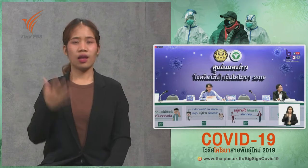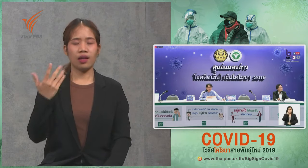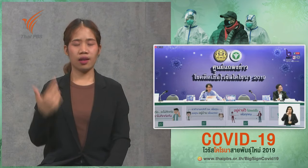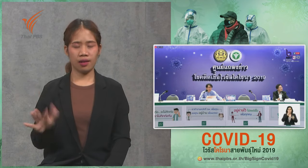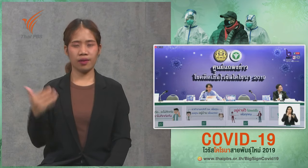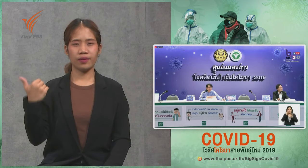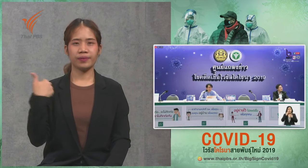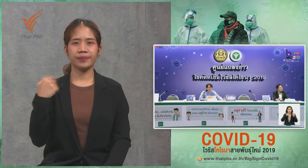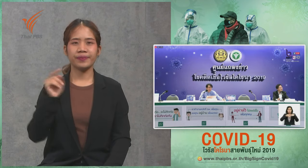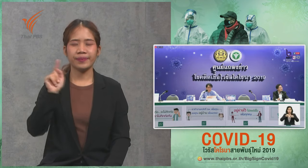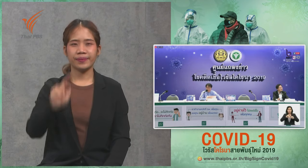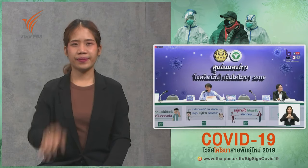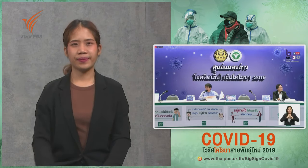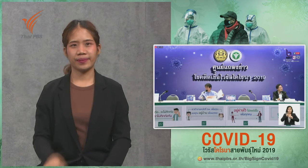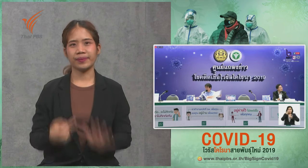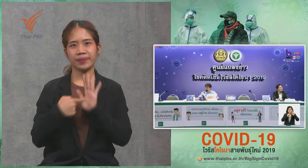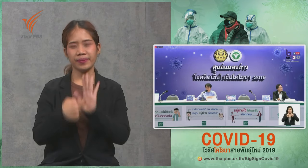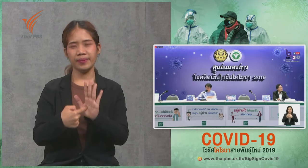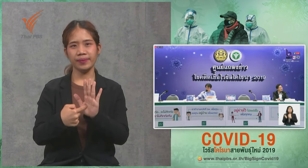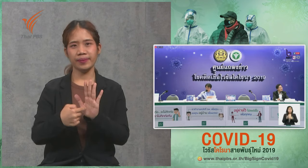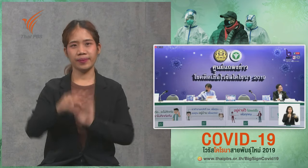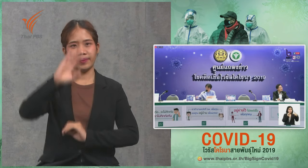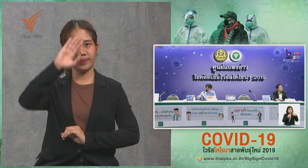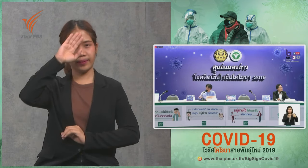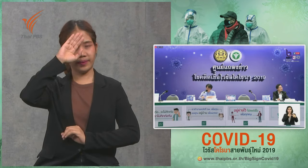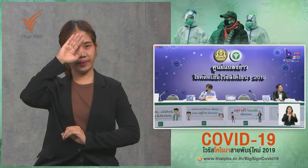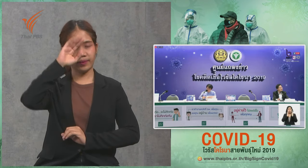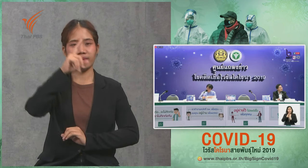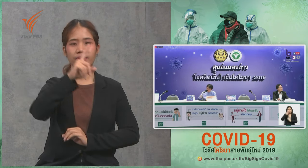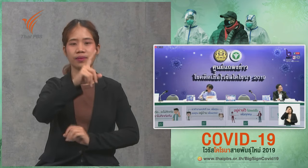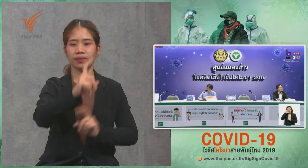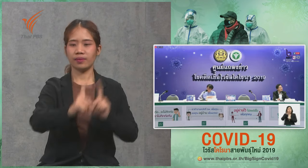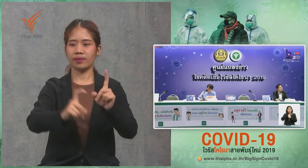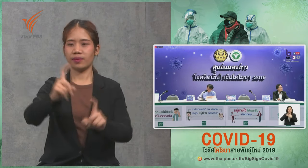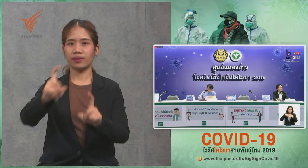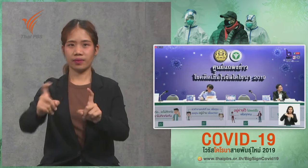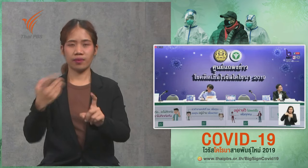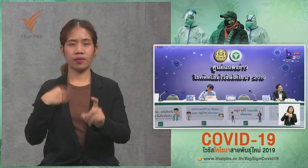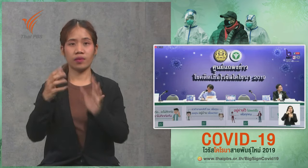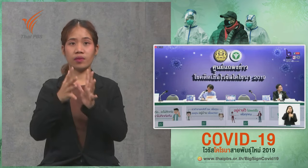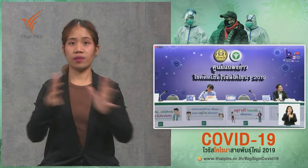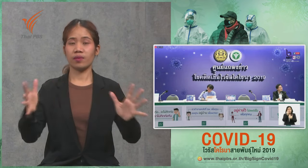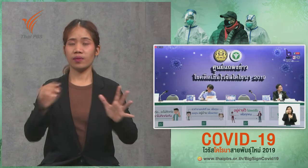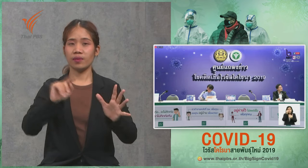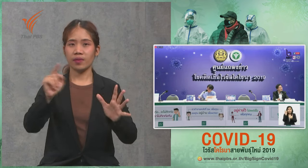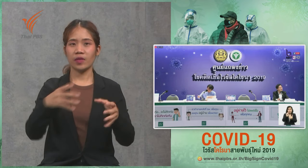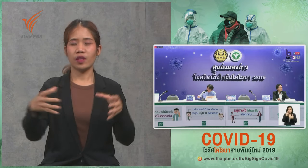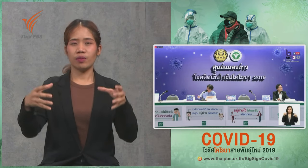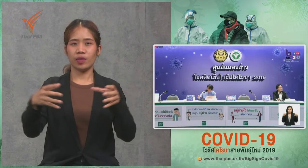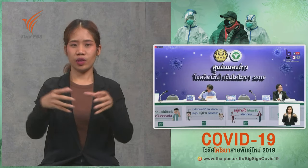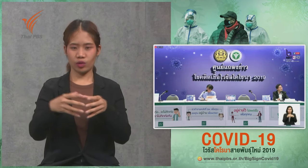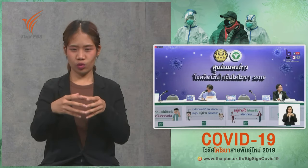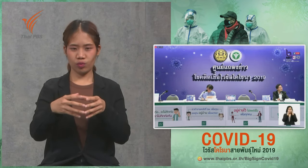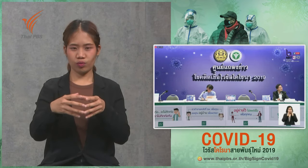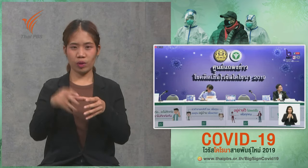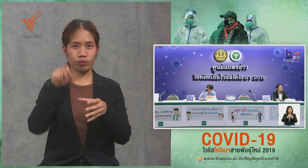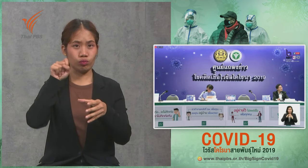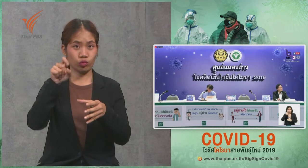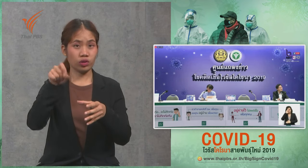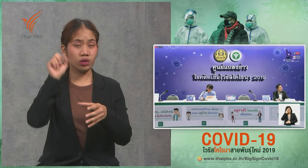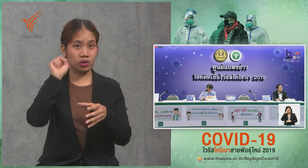ำถามนึงค่ะในส่วนกรณีผู้ป่วยโควิดที่เสียชีวิตนะคะส่วนใหญ่อยู่ในกลุ่มที่มีอาการวิกฤตก่อนหน้